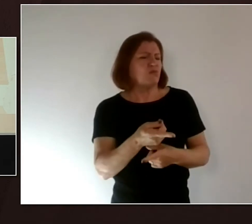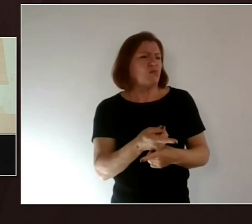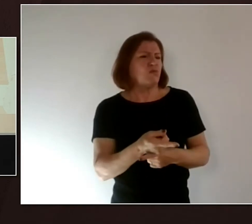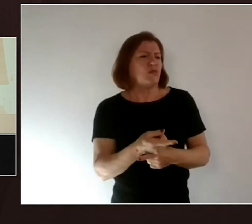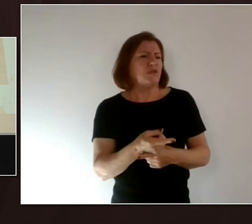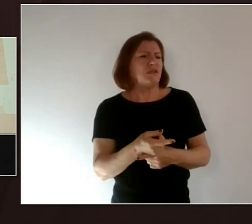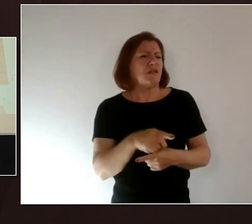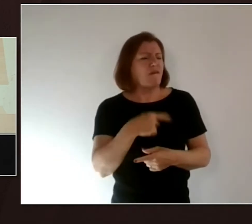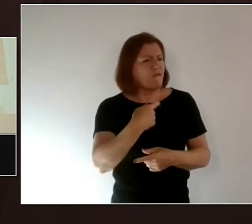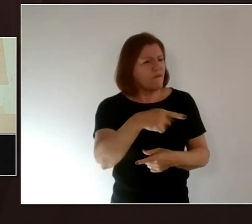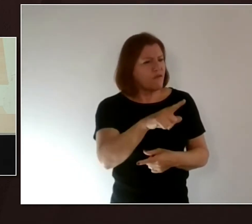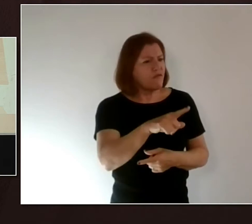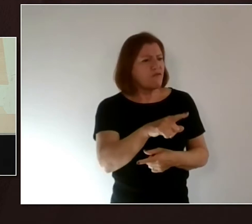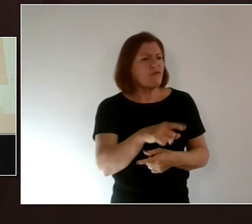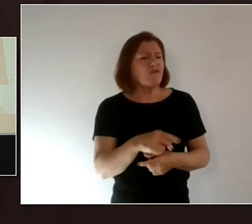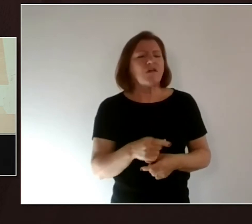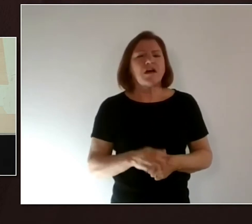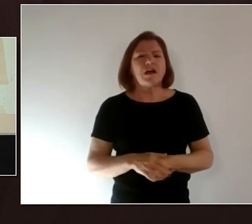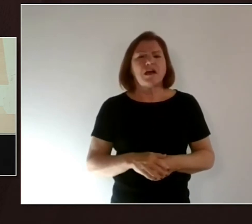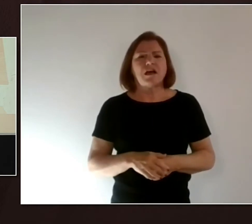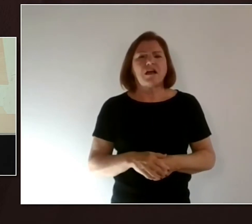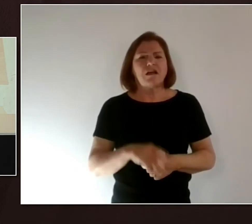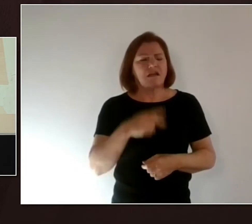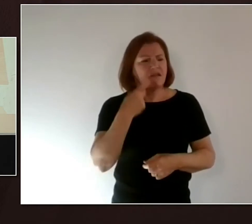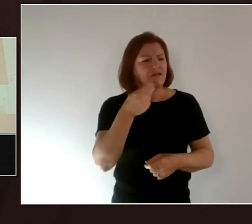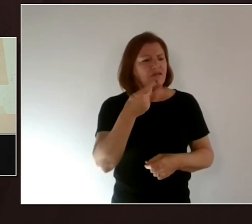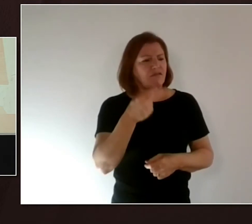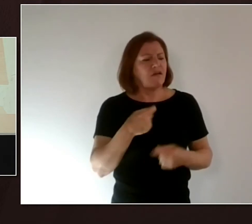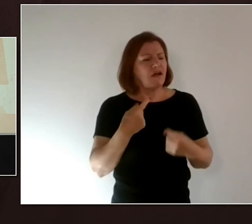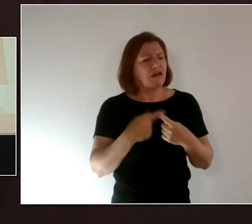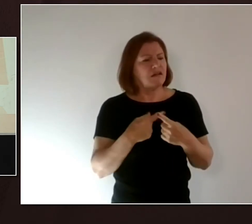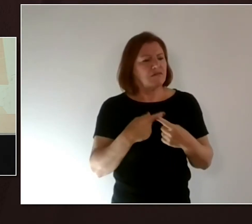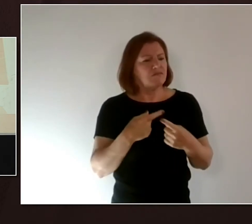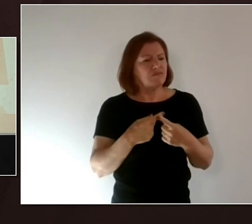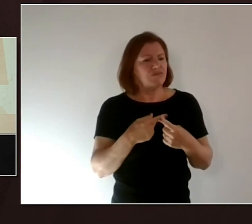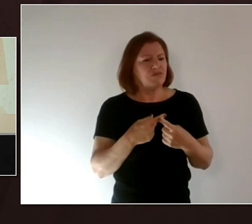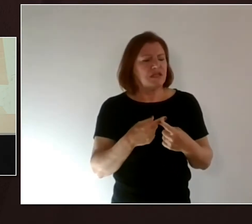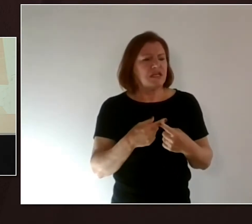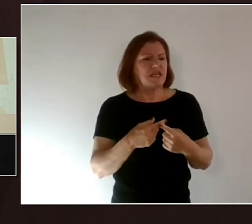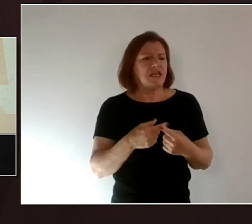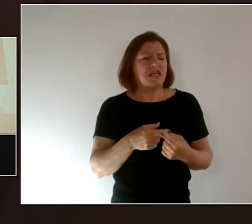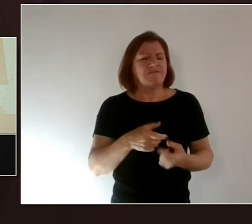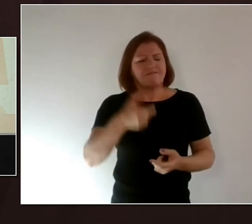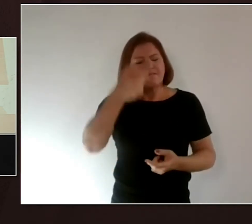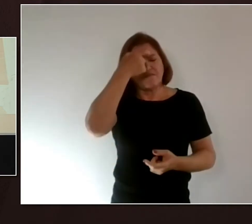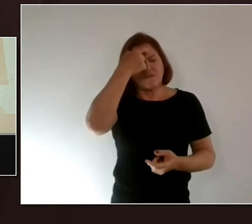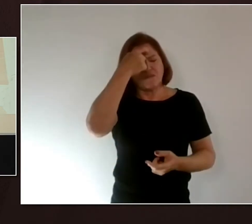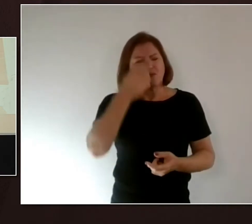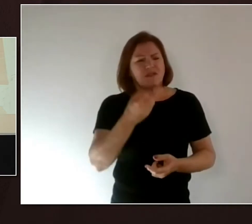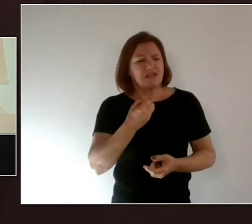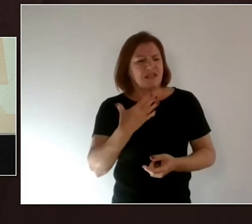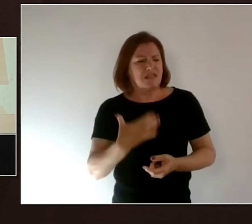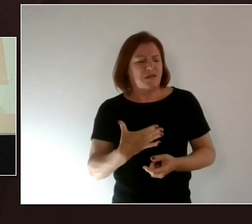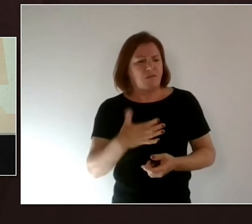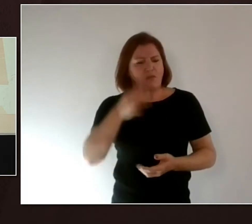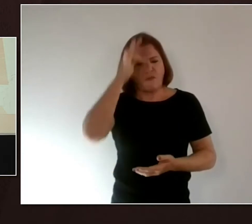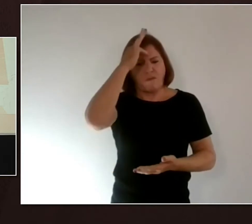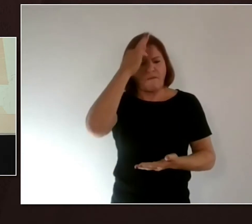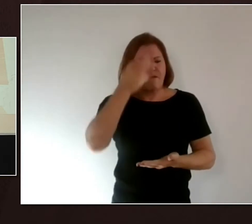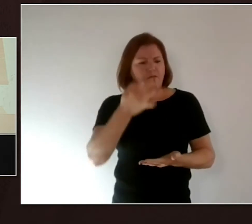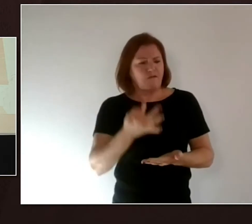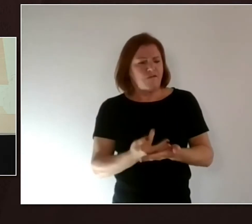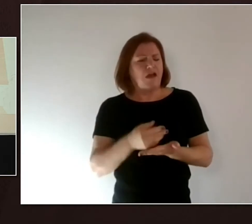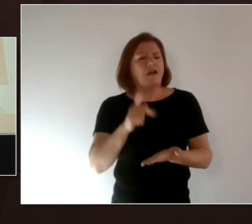consciência boa e você ter uma fé sem hipocrisia, sem fingimento. Você